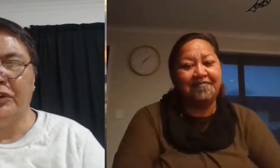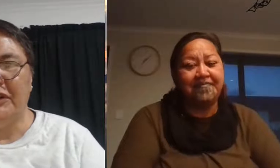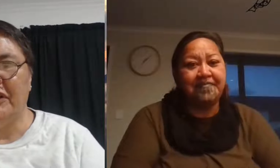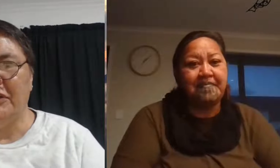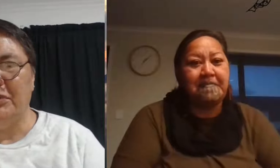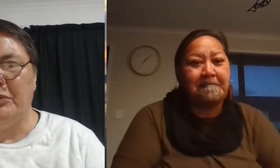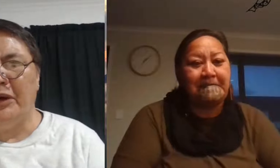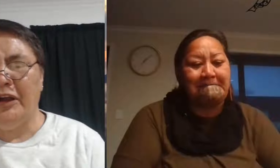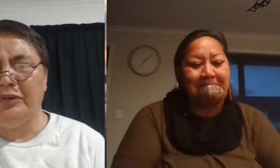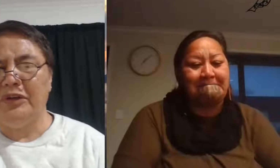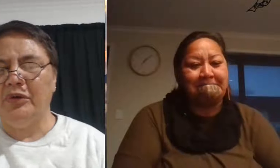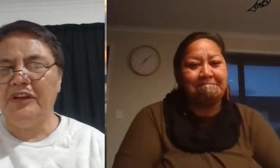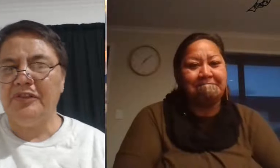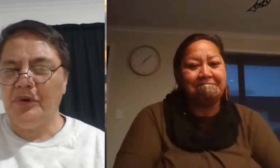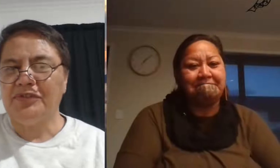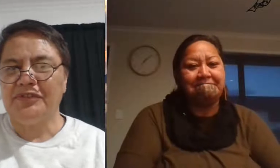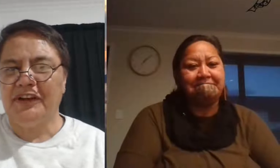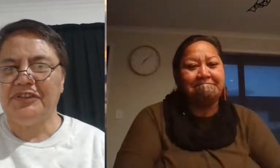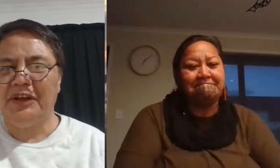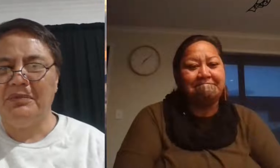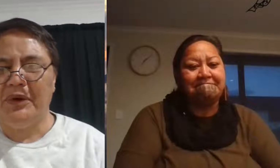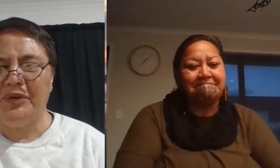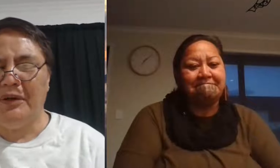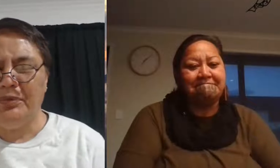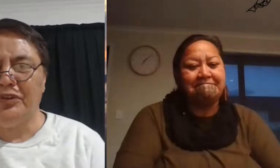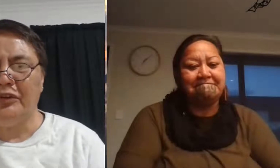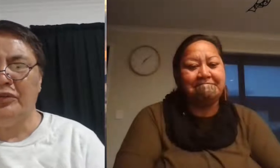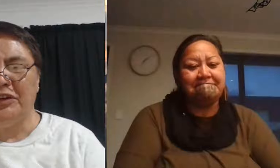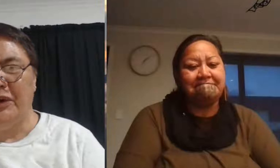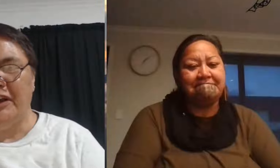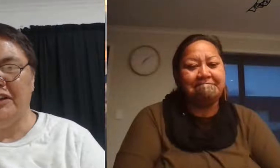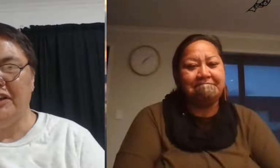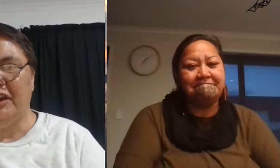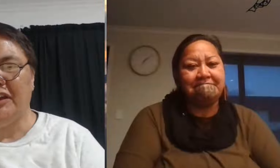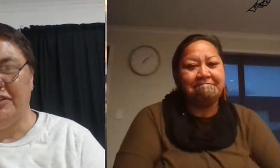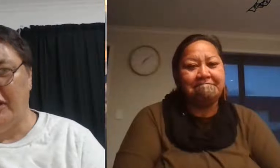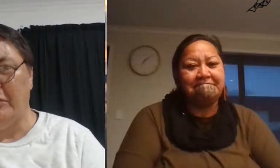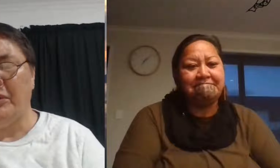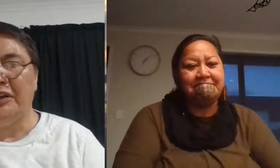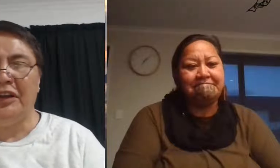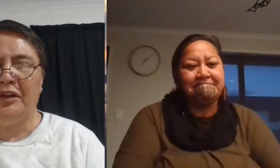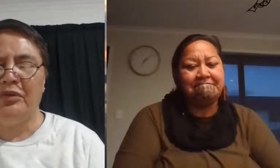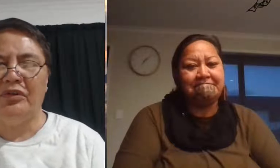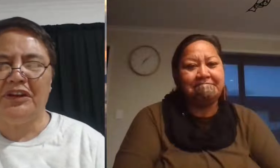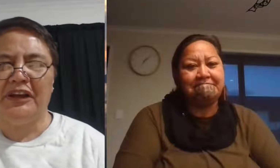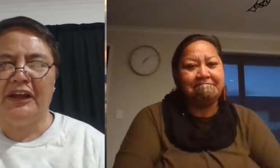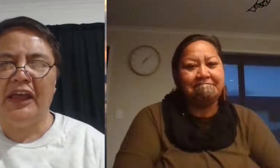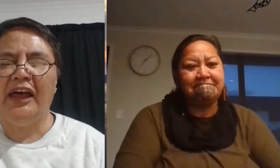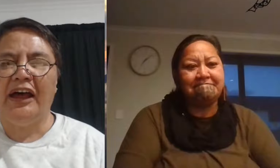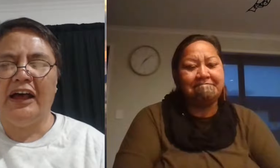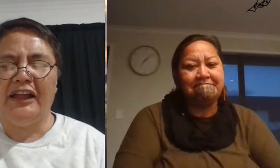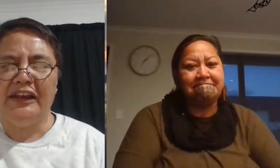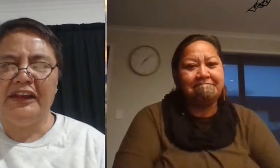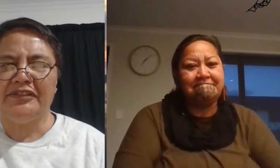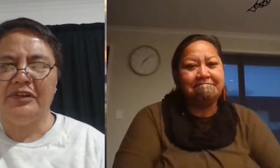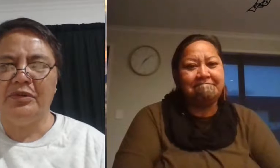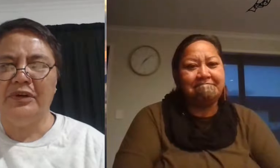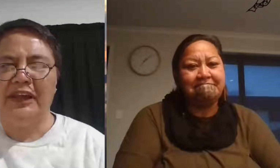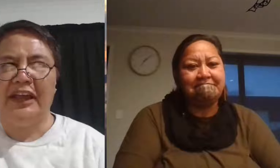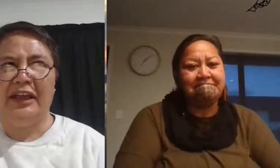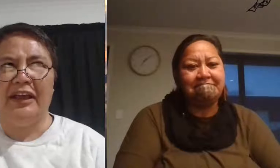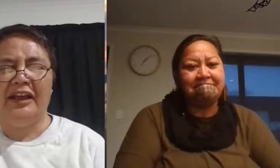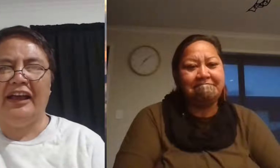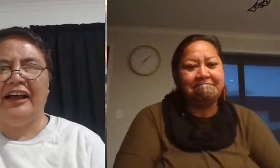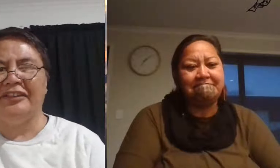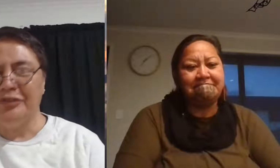Tēnā koutou e te iwi wānui, uri nō tō tātou nei maunga puta nō ki wā I ke ki tā wā I anō o ki rā. Nei rā